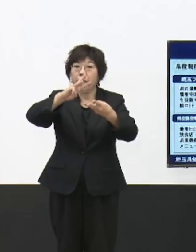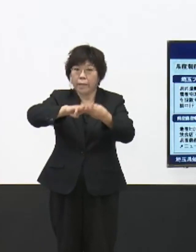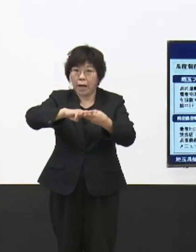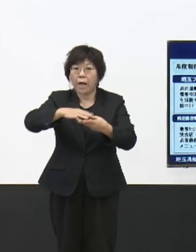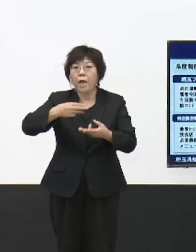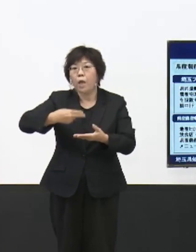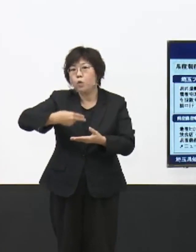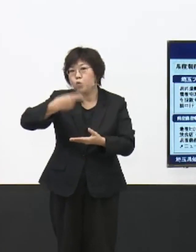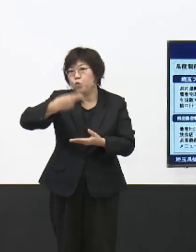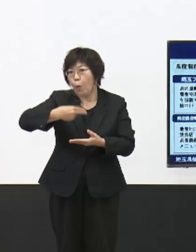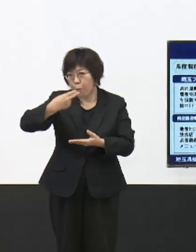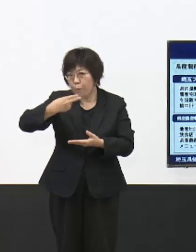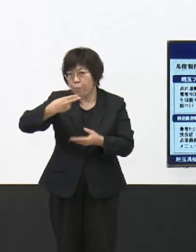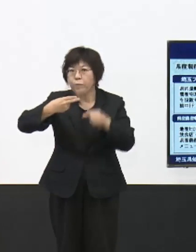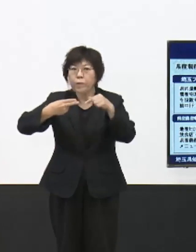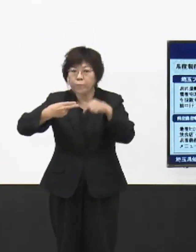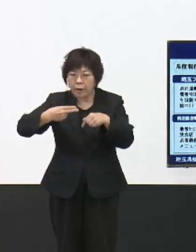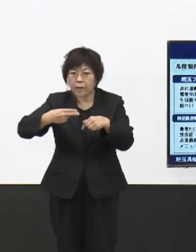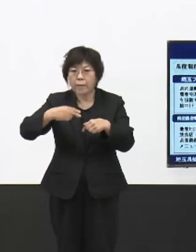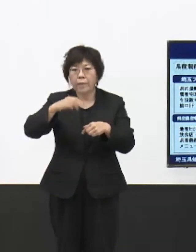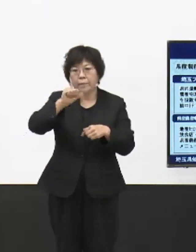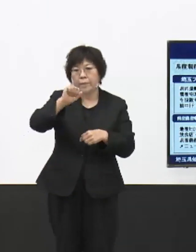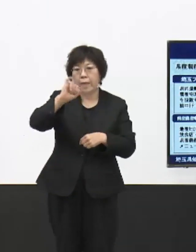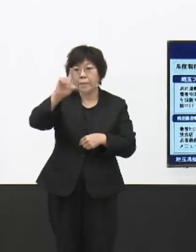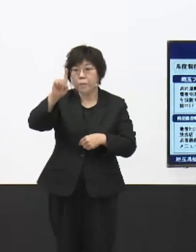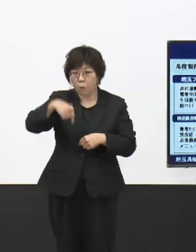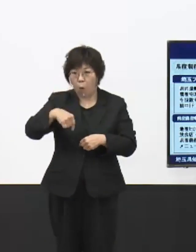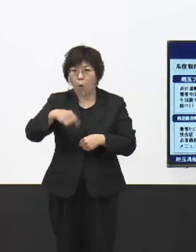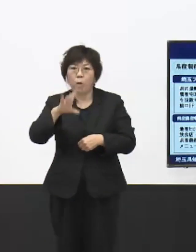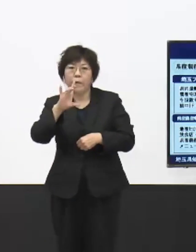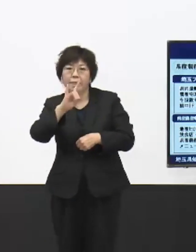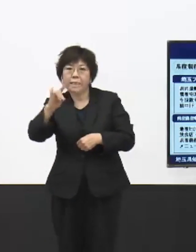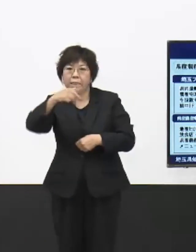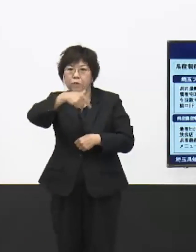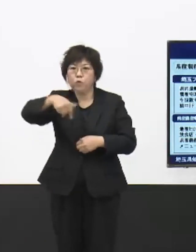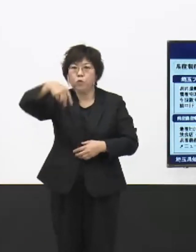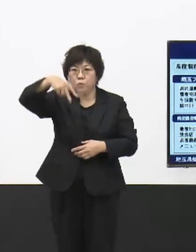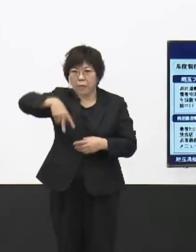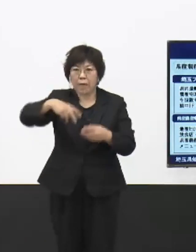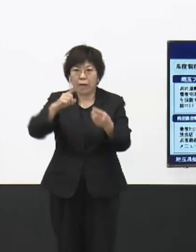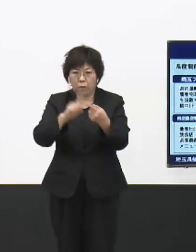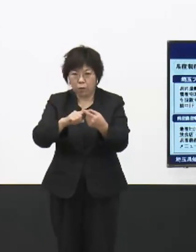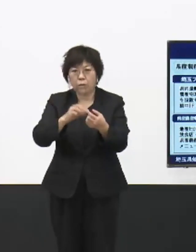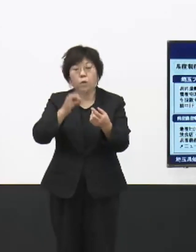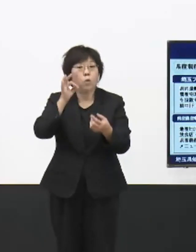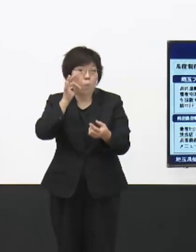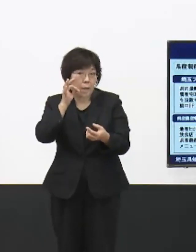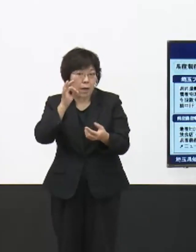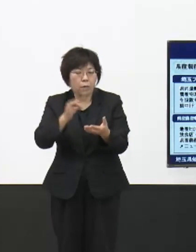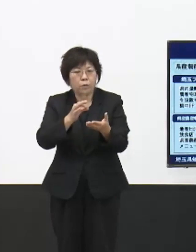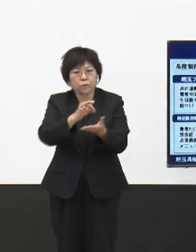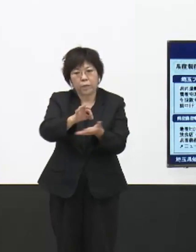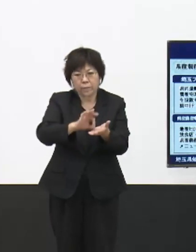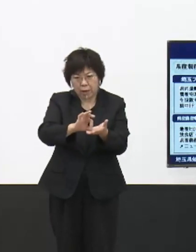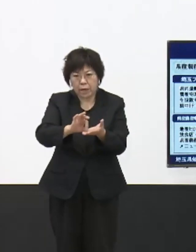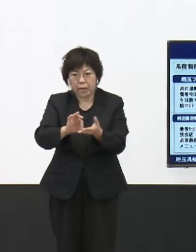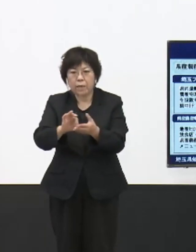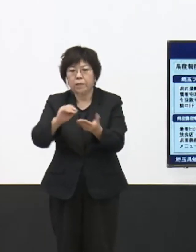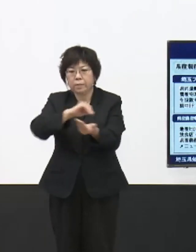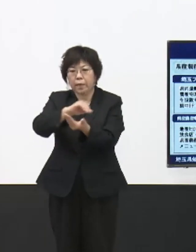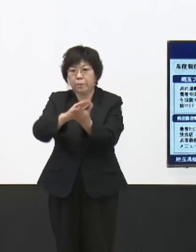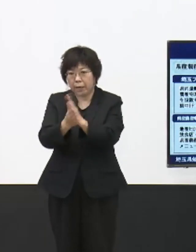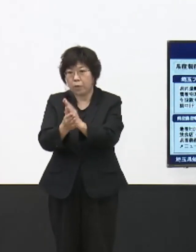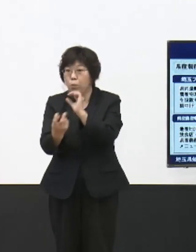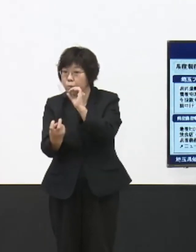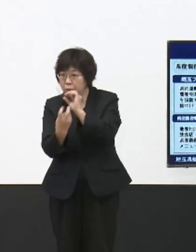メン山田太郎では、彩の絆と彩の国黒豚を使用した焼肉定食を